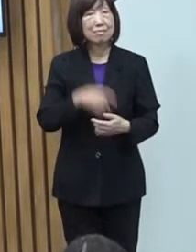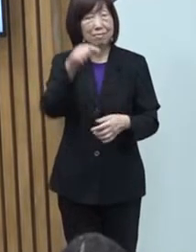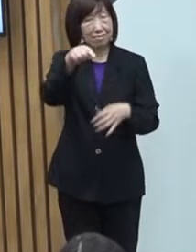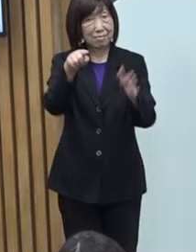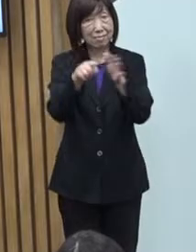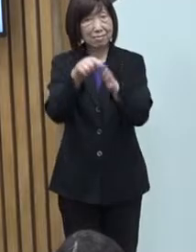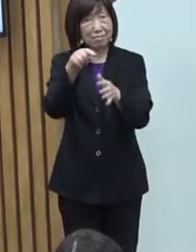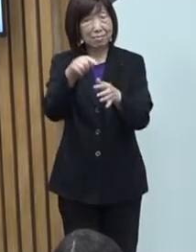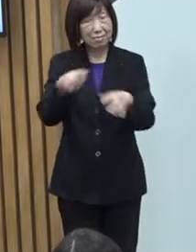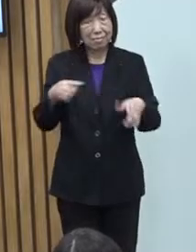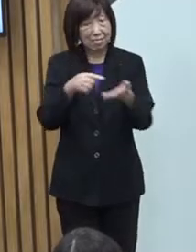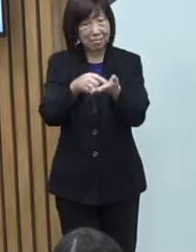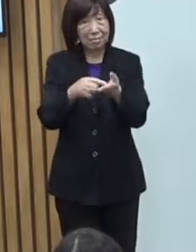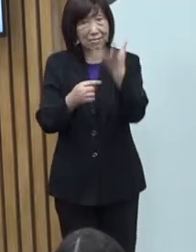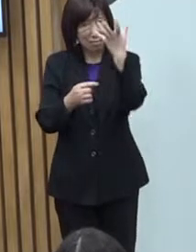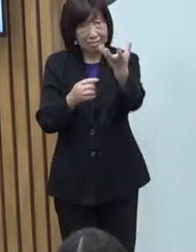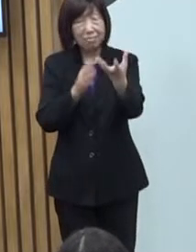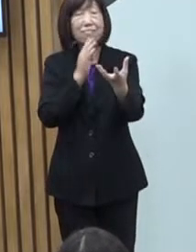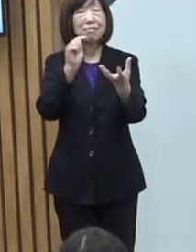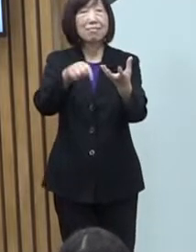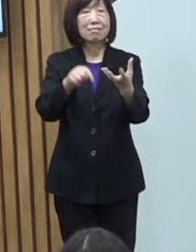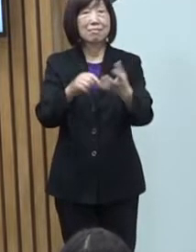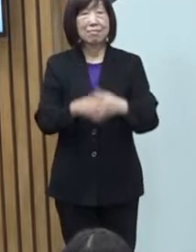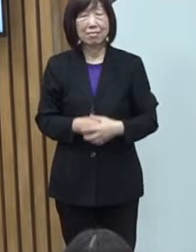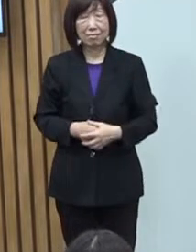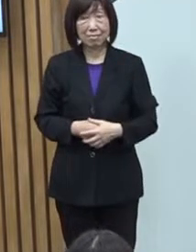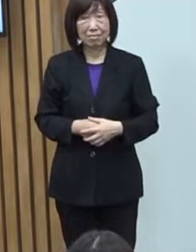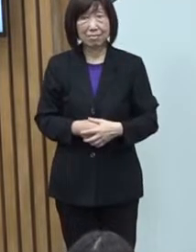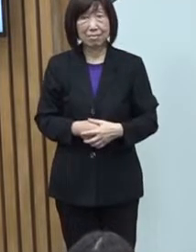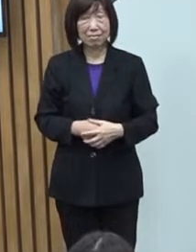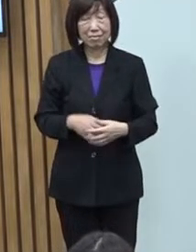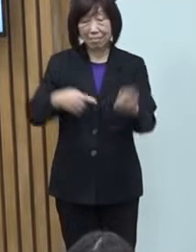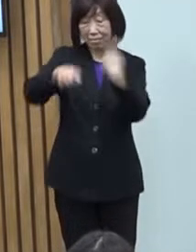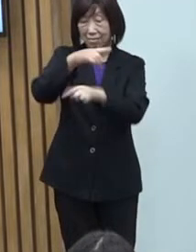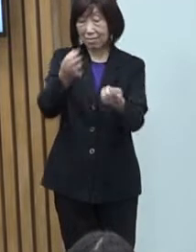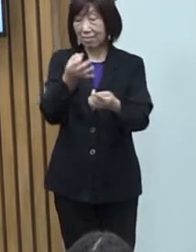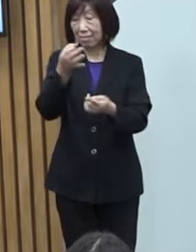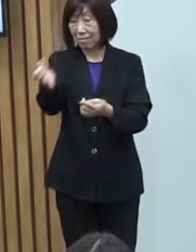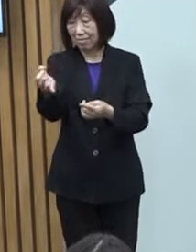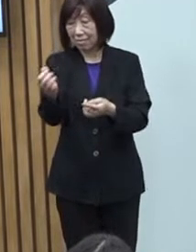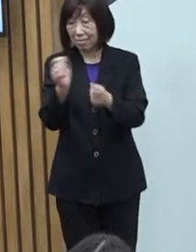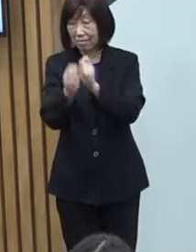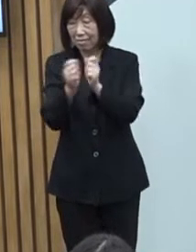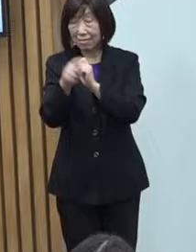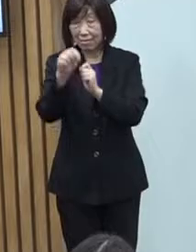户里面申请人数最多的。那在转账缴税通知的部